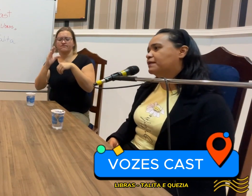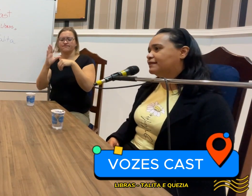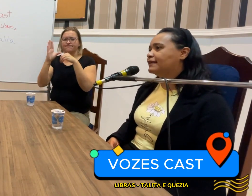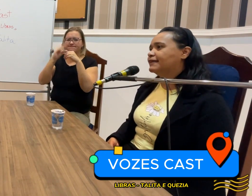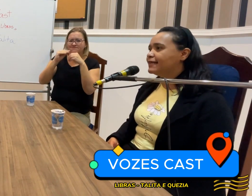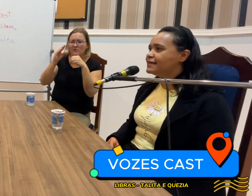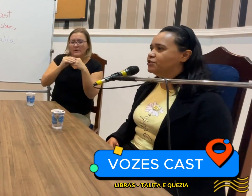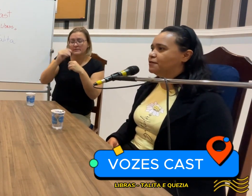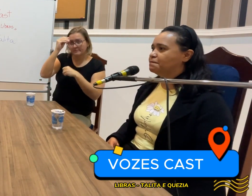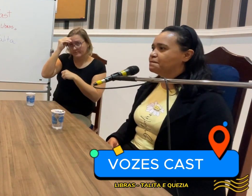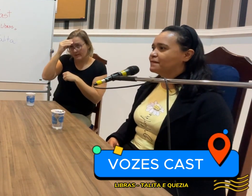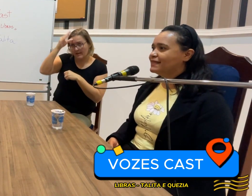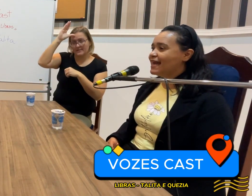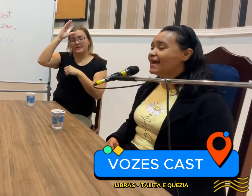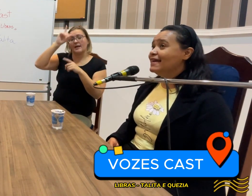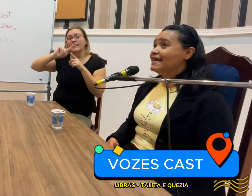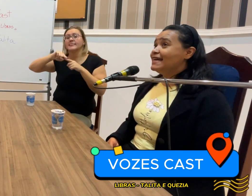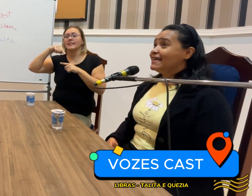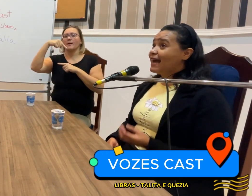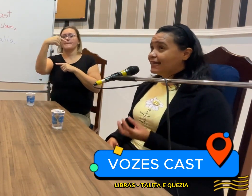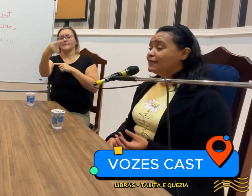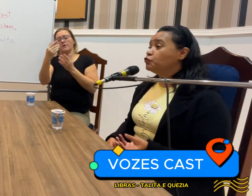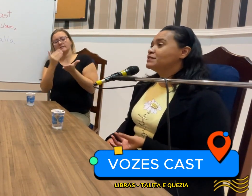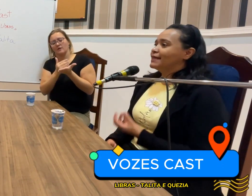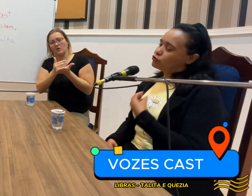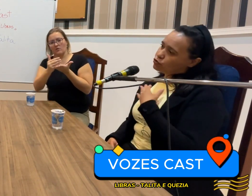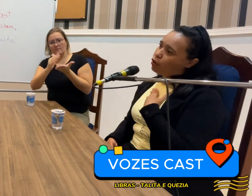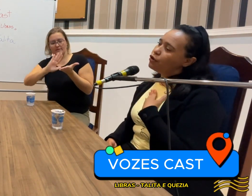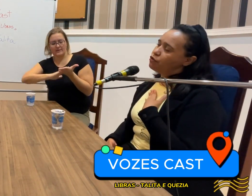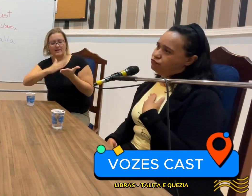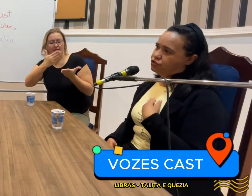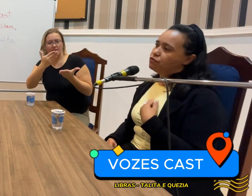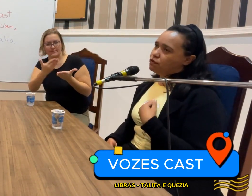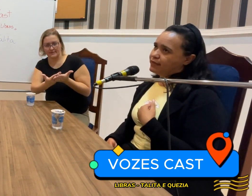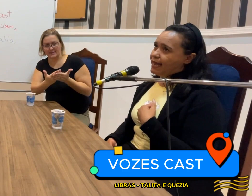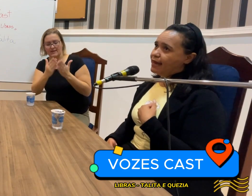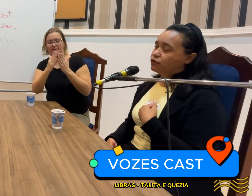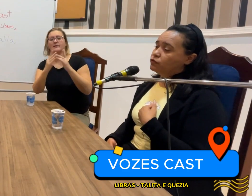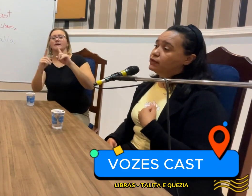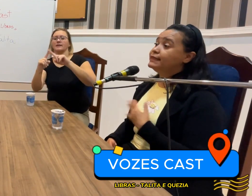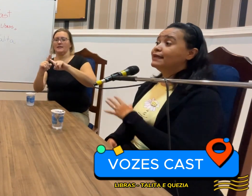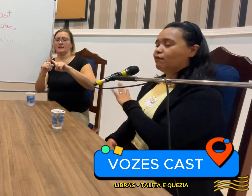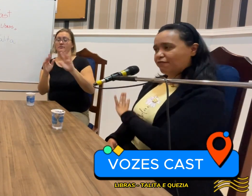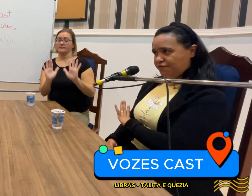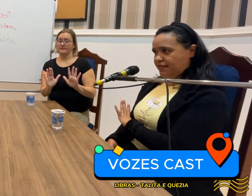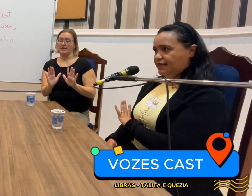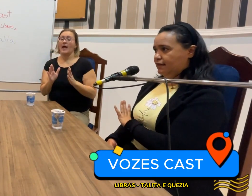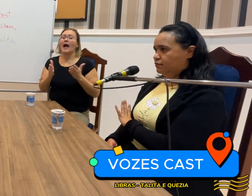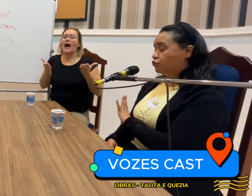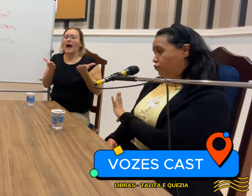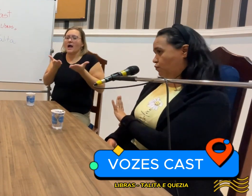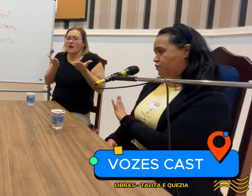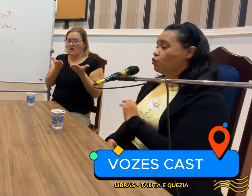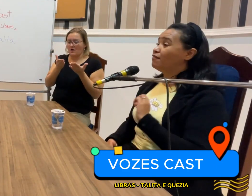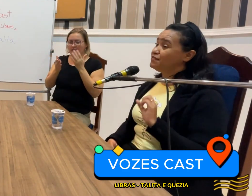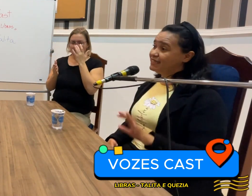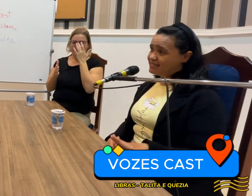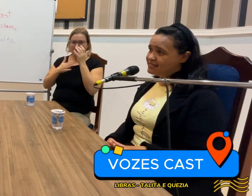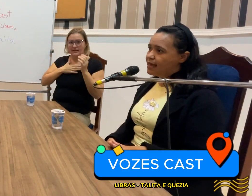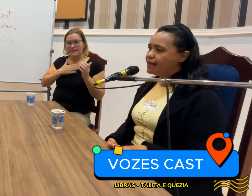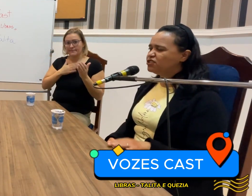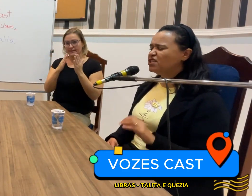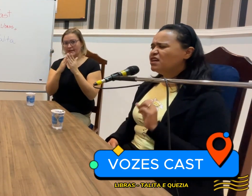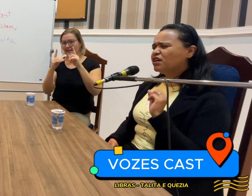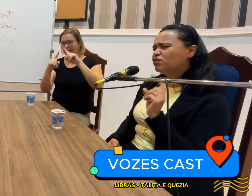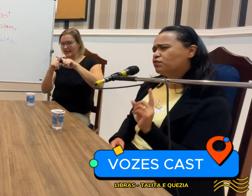a interpretar na igreja. Né? Entendi. E aí, no setor onde eu congrego, não havia grupo, só havia